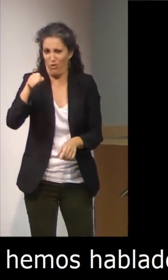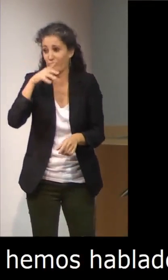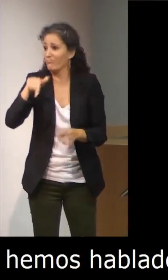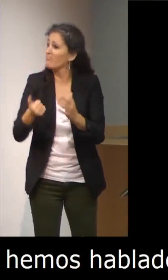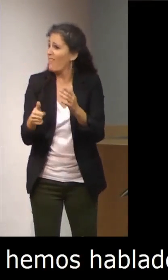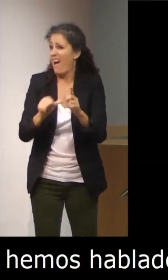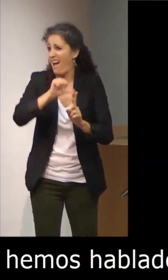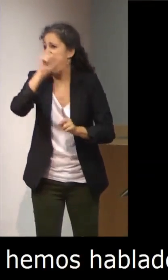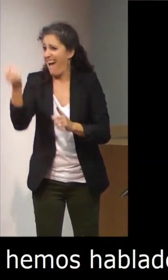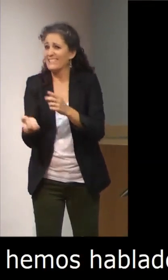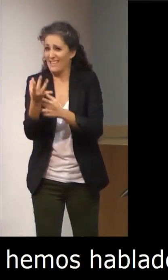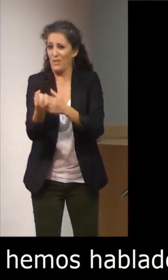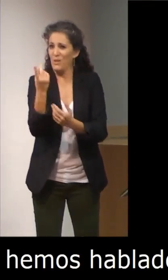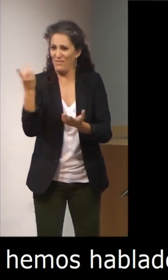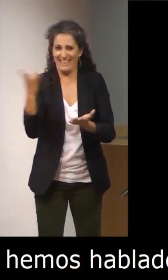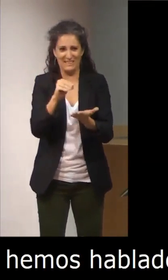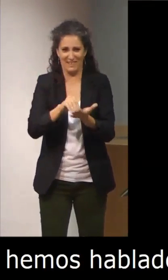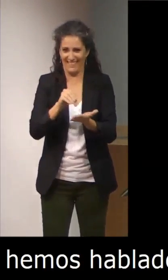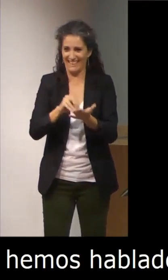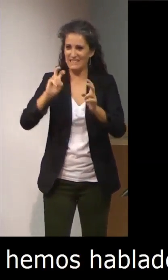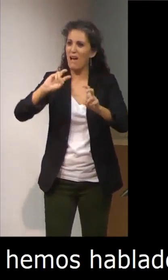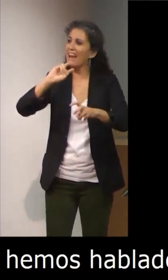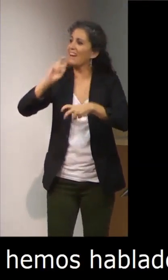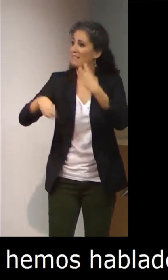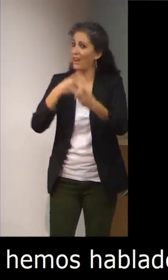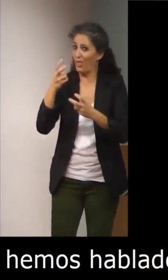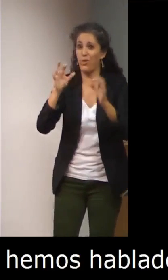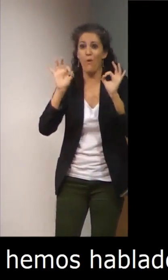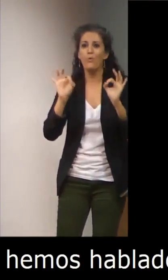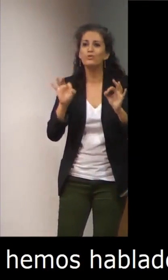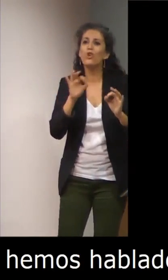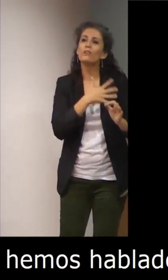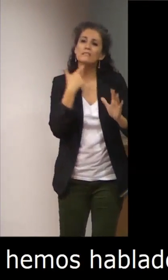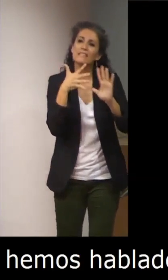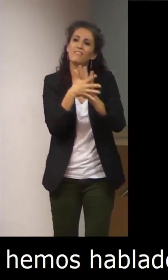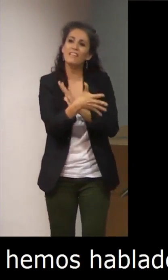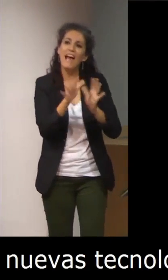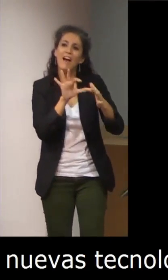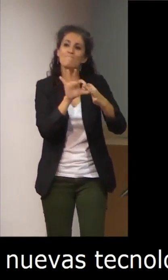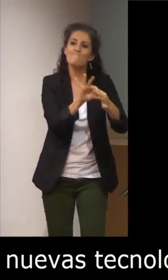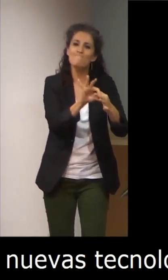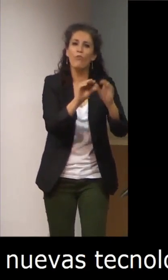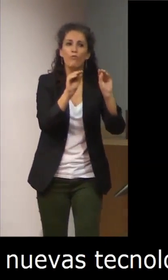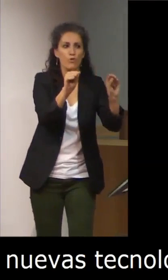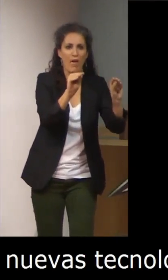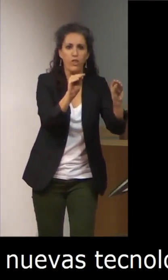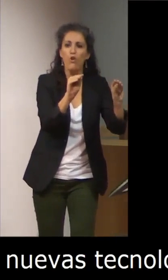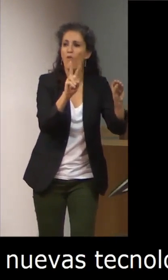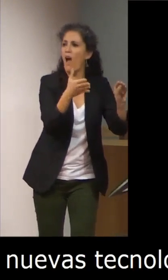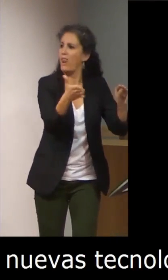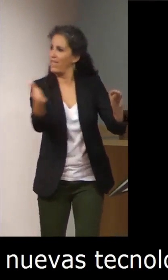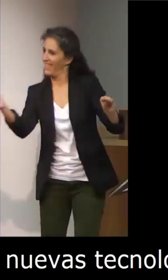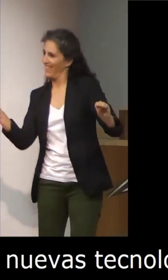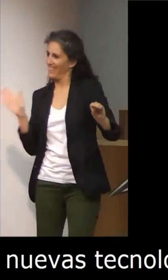también este espacio para utilizar un nuevo término digamos que hemos usado o que ha surgido a lo largo de la jornada de hoy que es